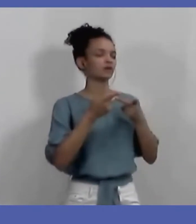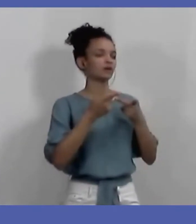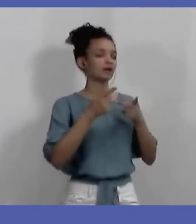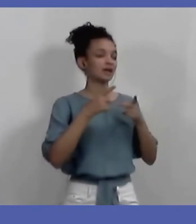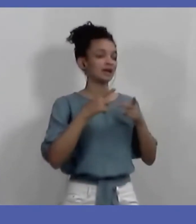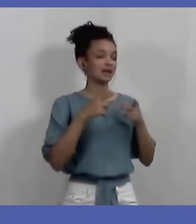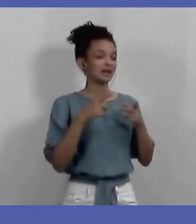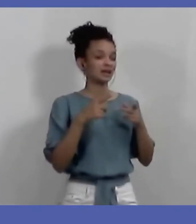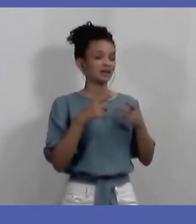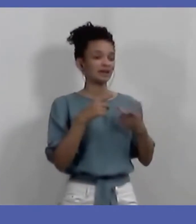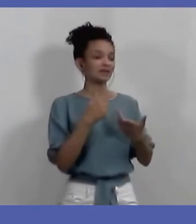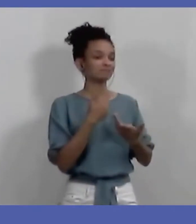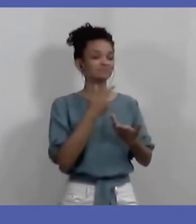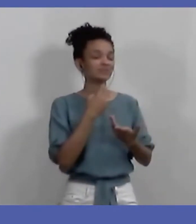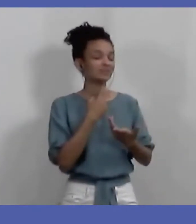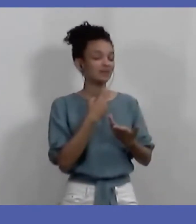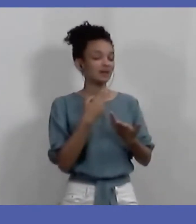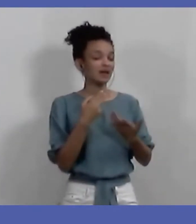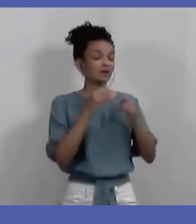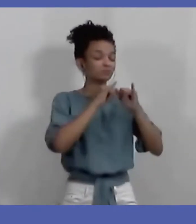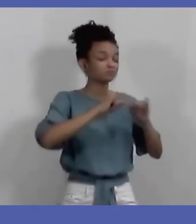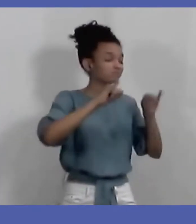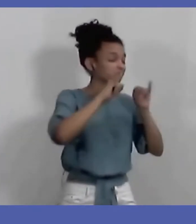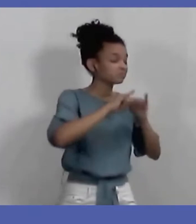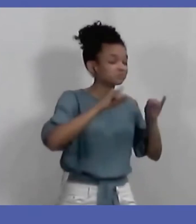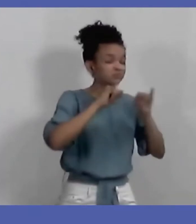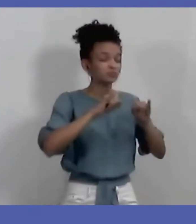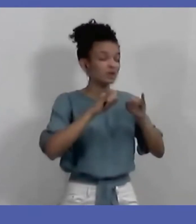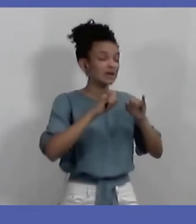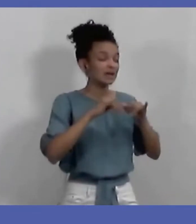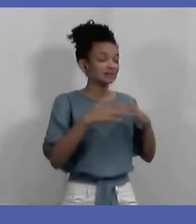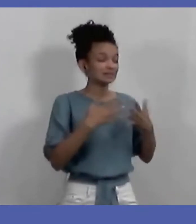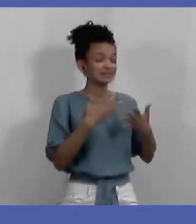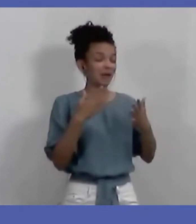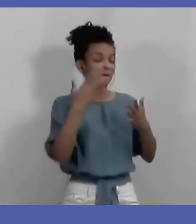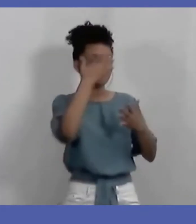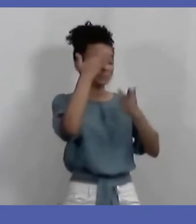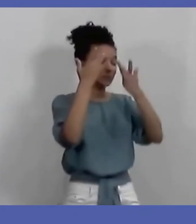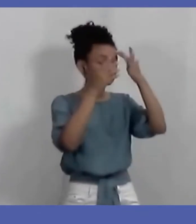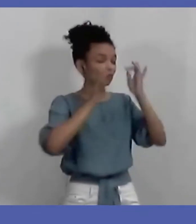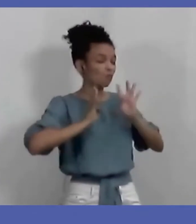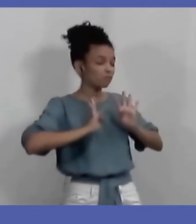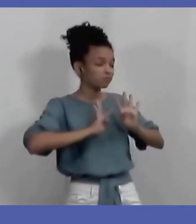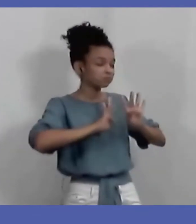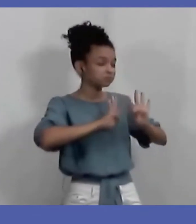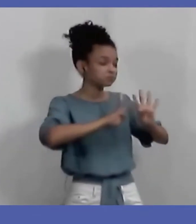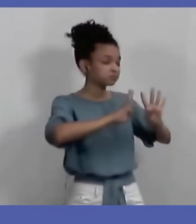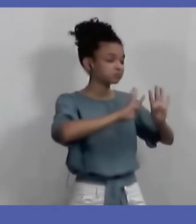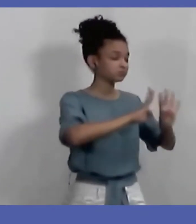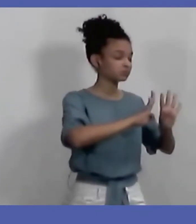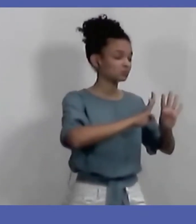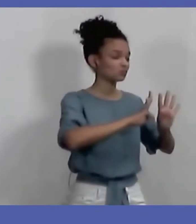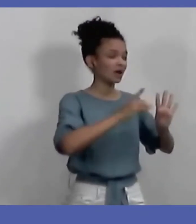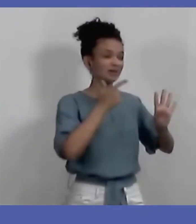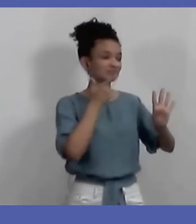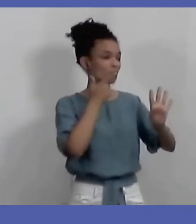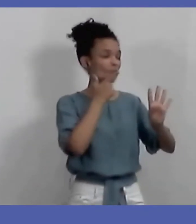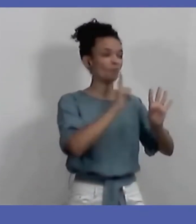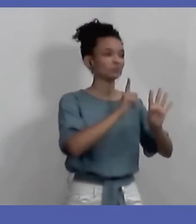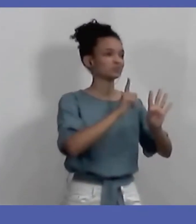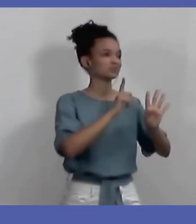publicamente em qualquer cidade, mas permanecia fora em lugares